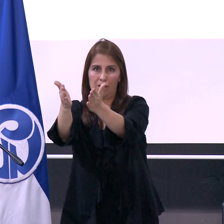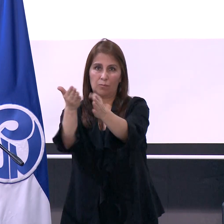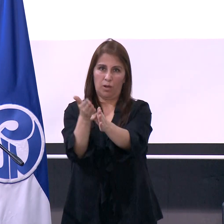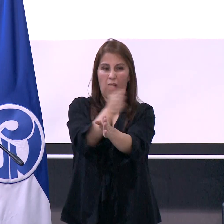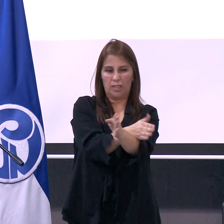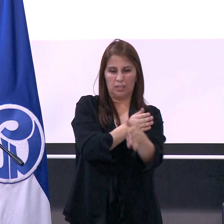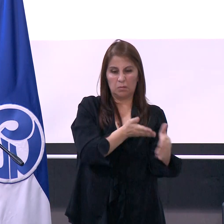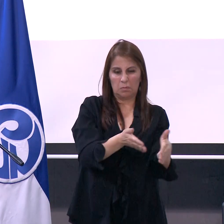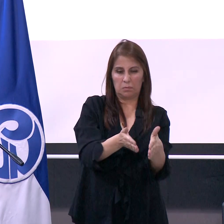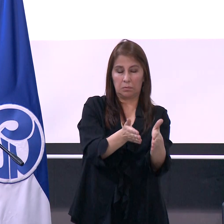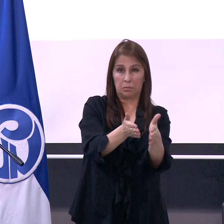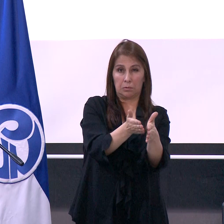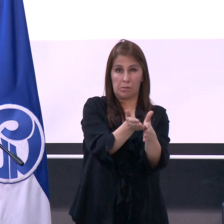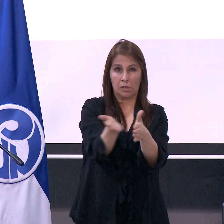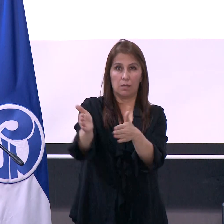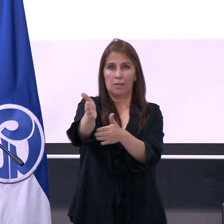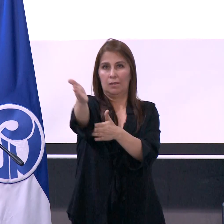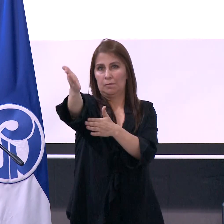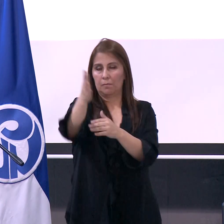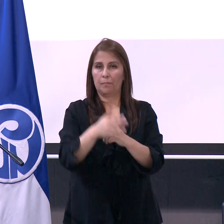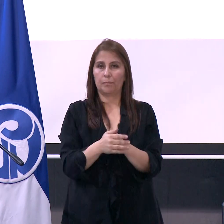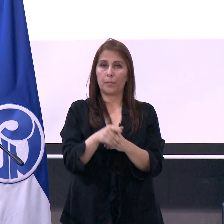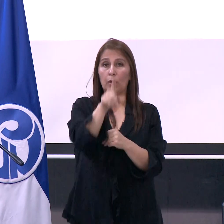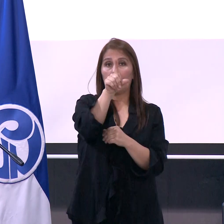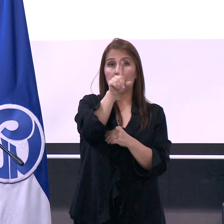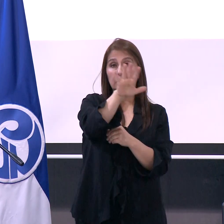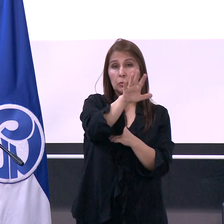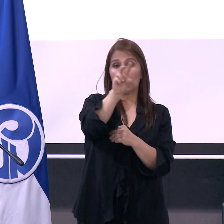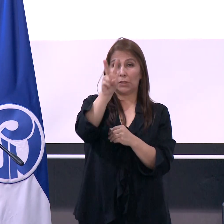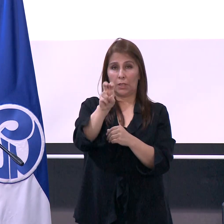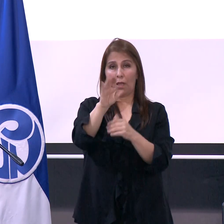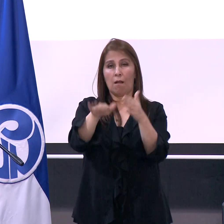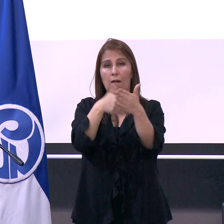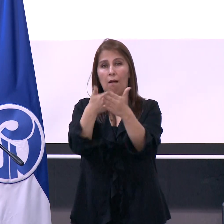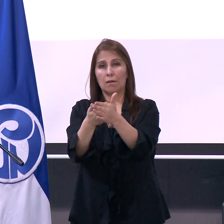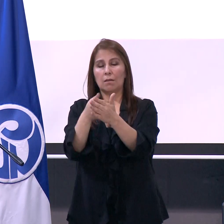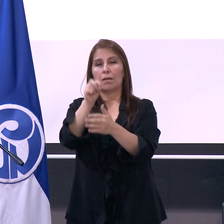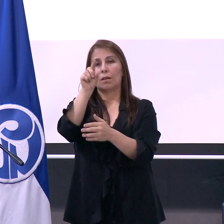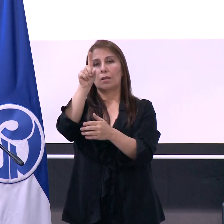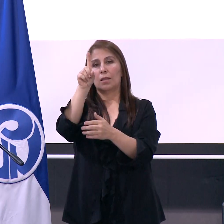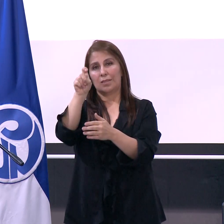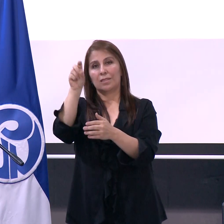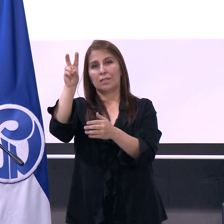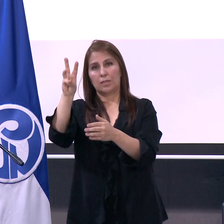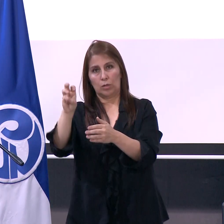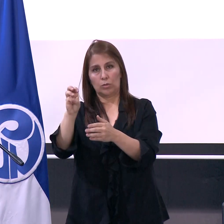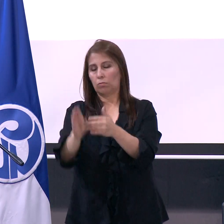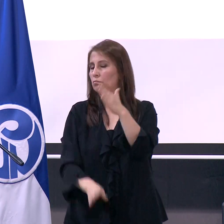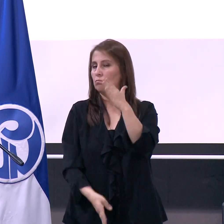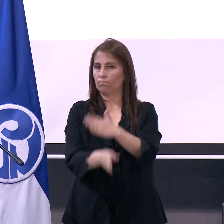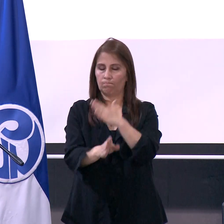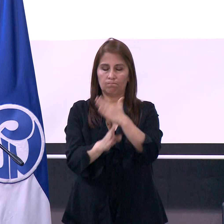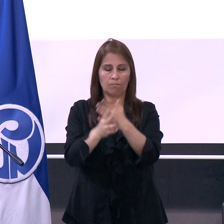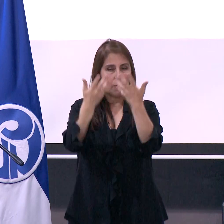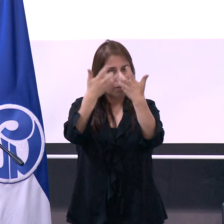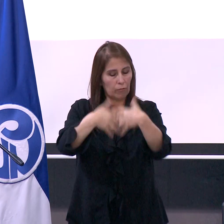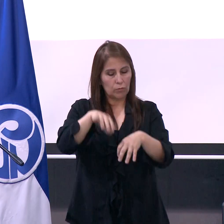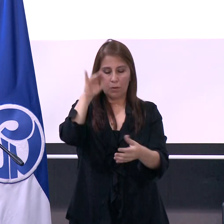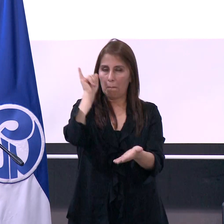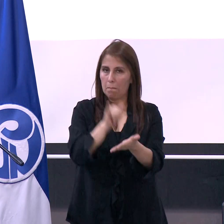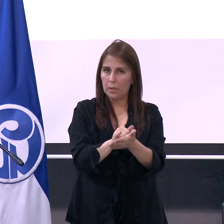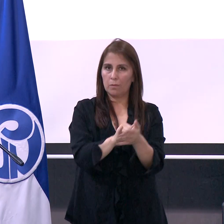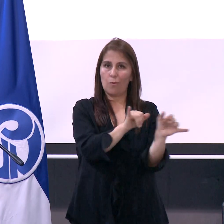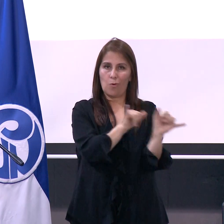sin embargo entre el 57 y el 68 la universidad siguió funcionando como la dejo estructurada la doctora rat